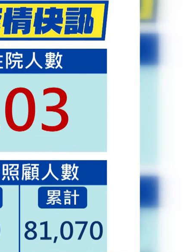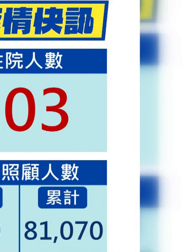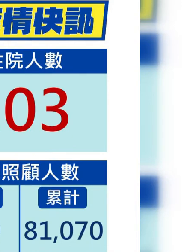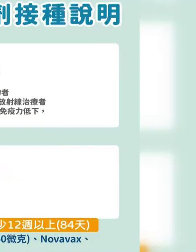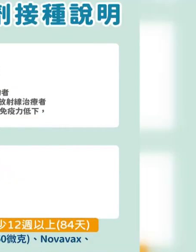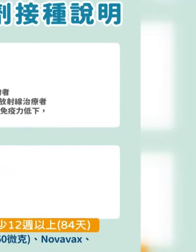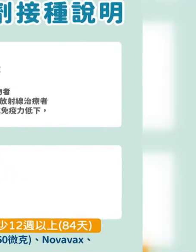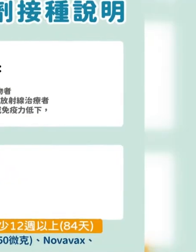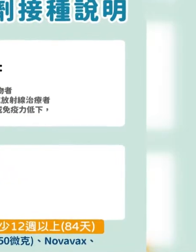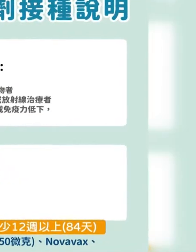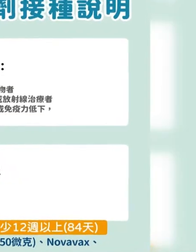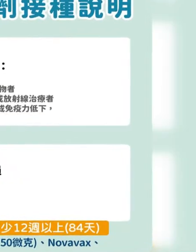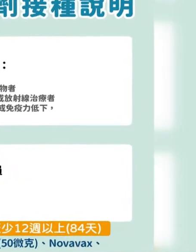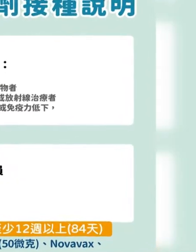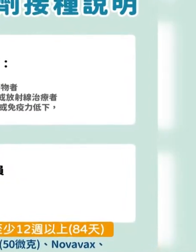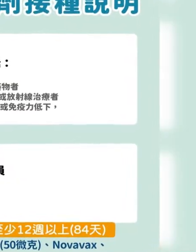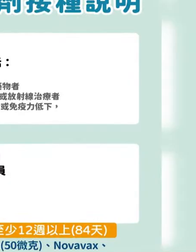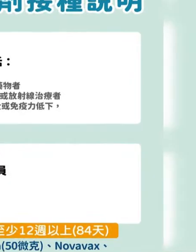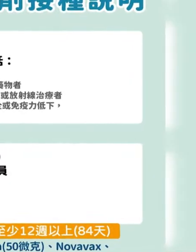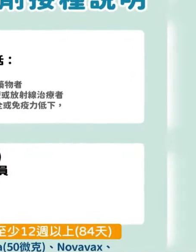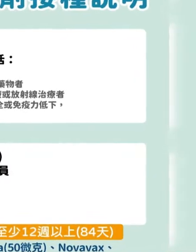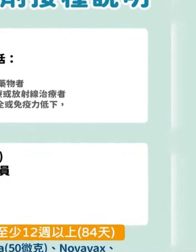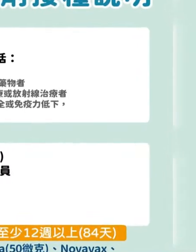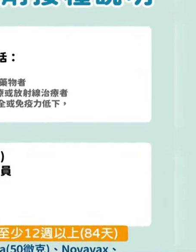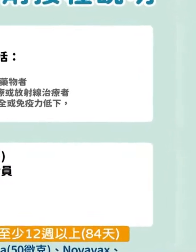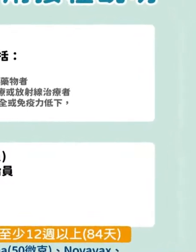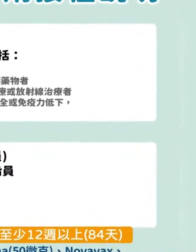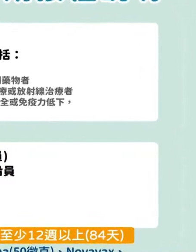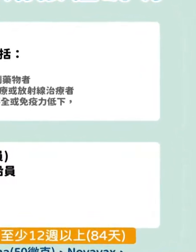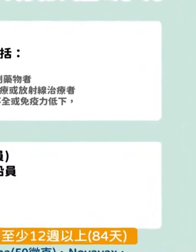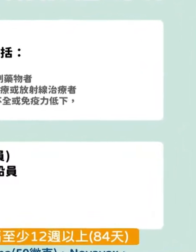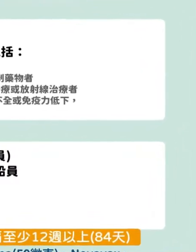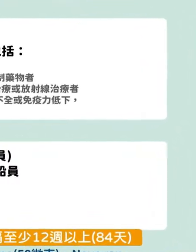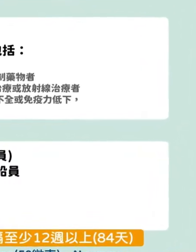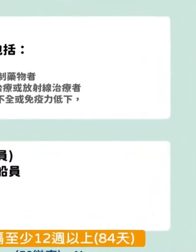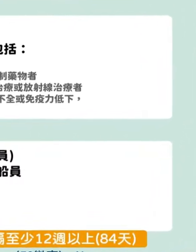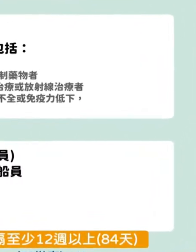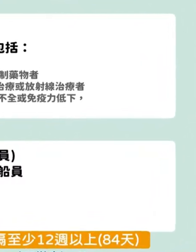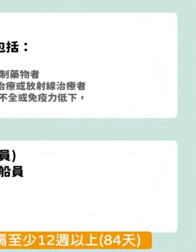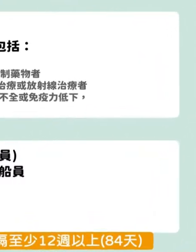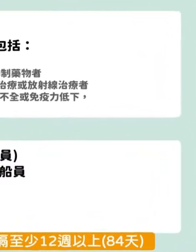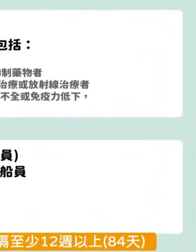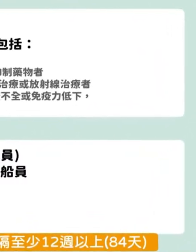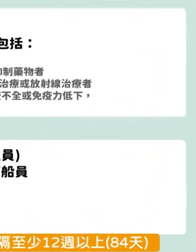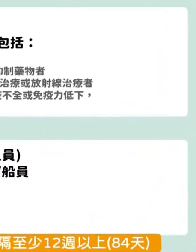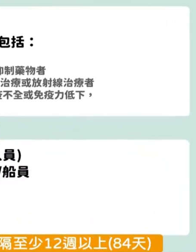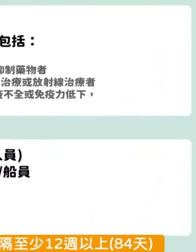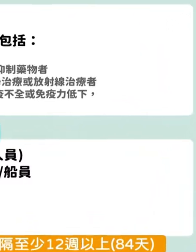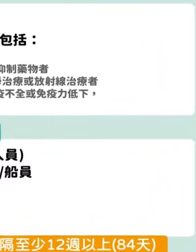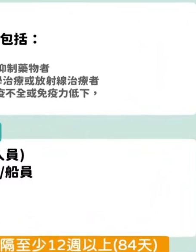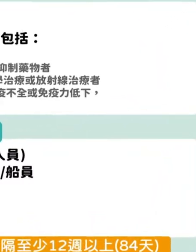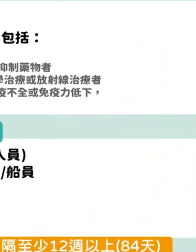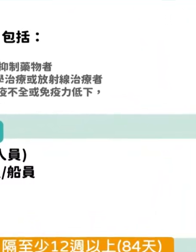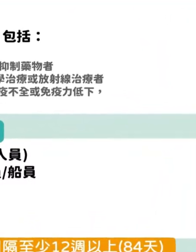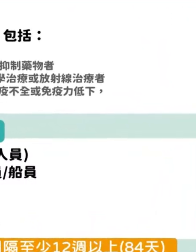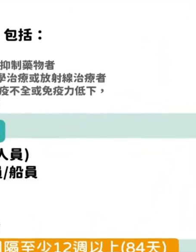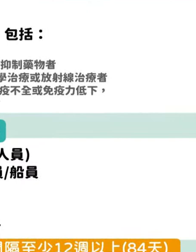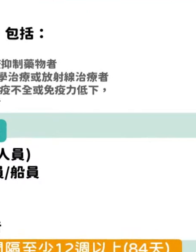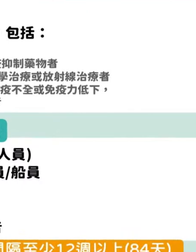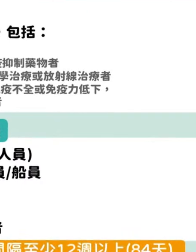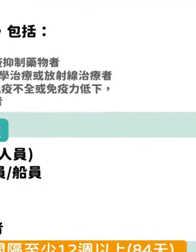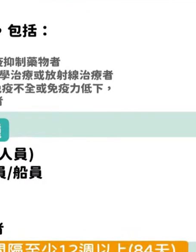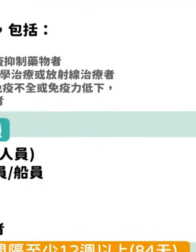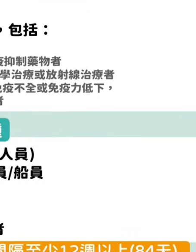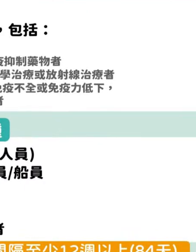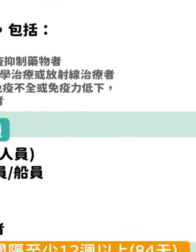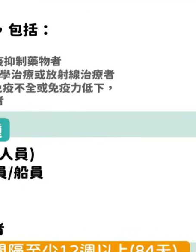案。由花莲县卫生局长朱家祥主持记者会，说明花莲疫情状况以及预约施打等事项。 BA.5的这个